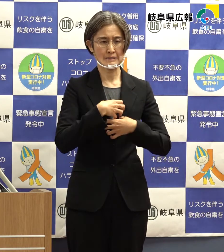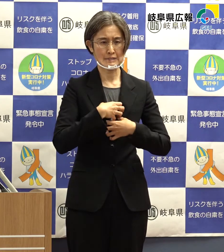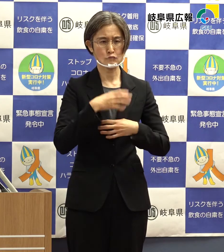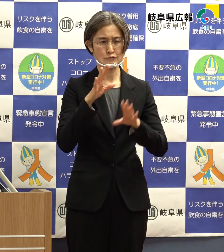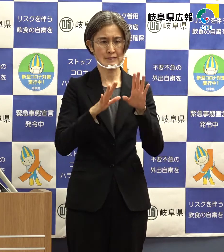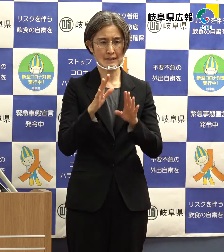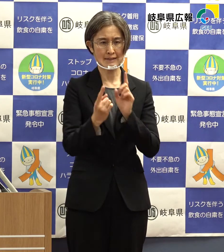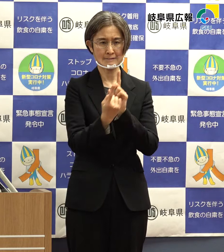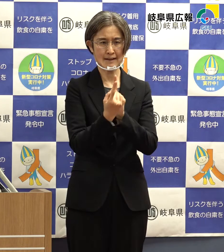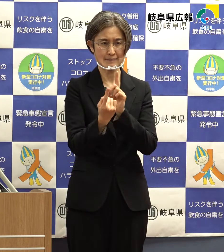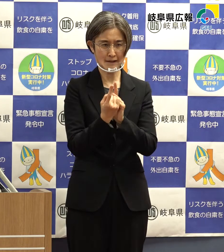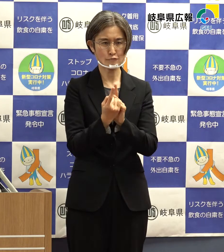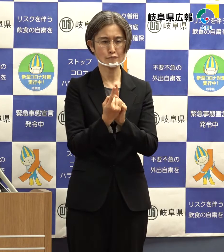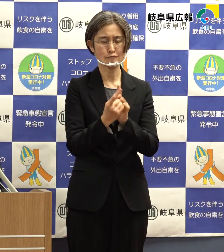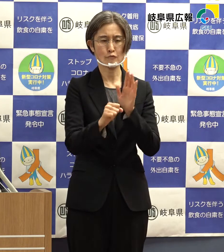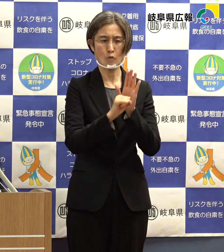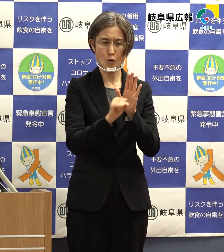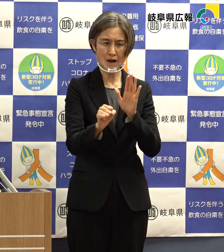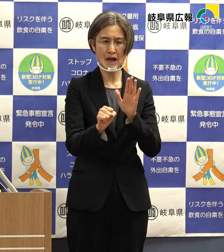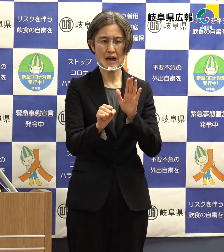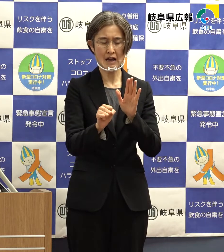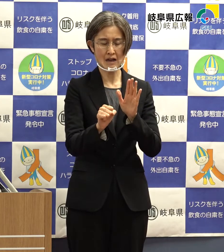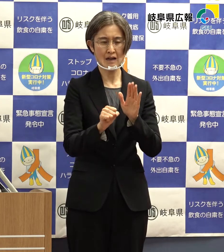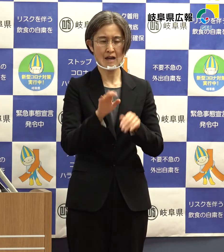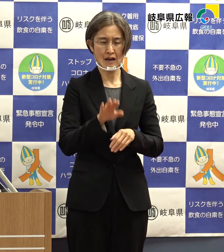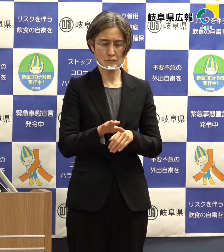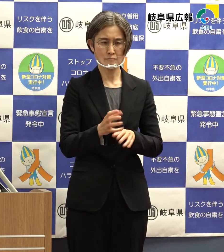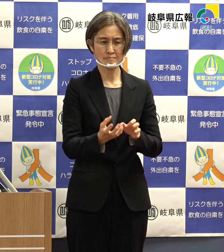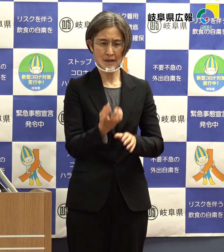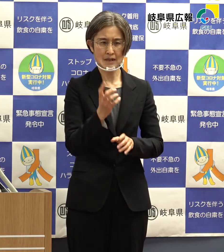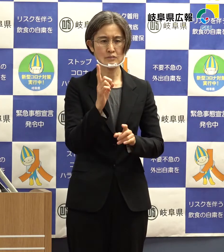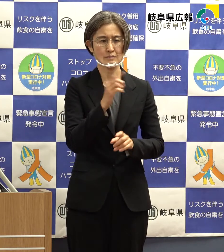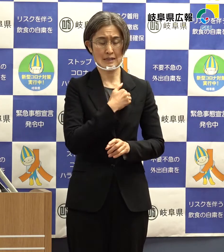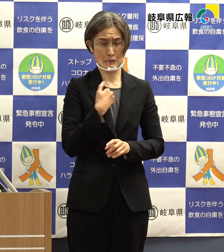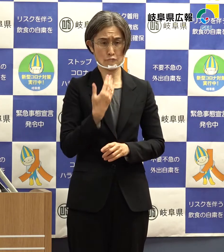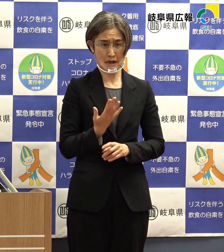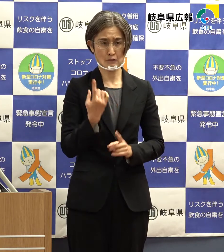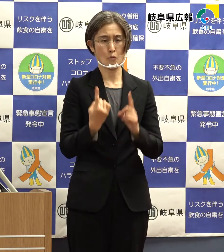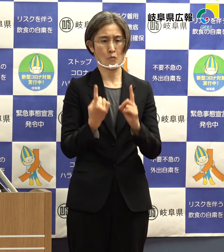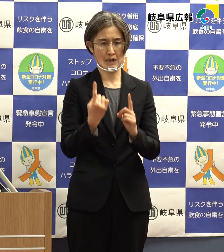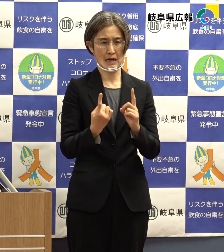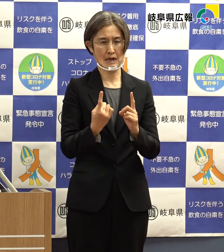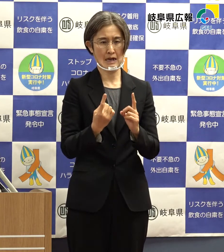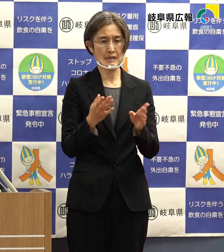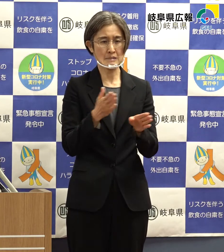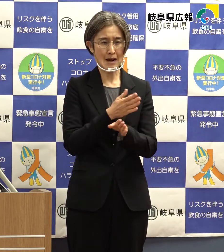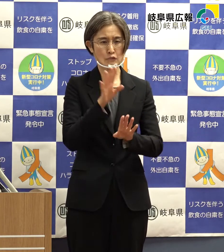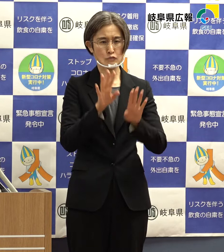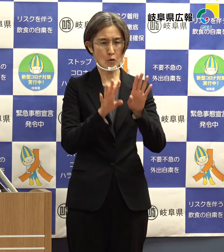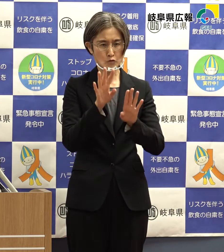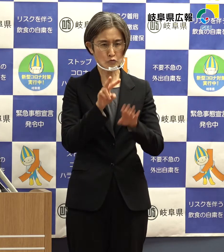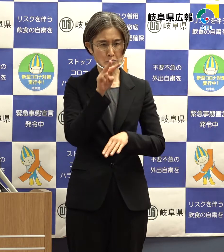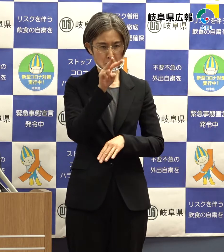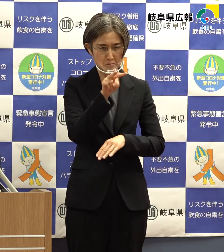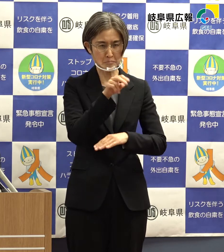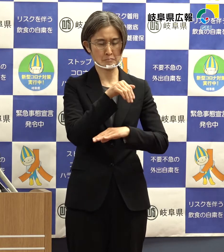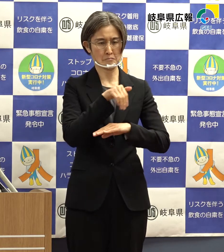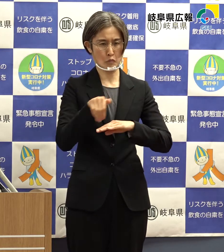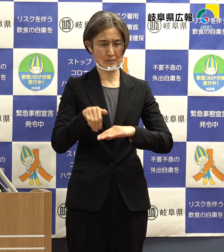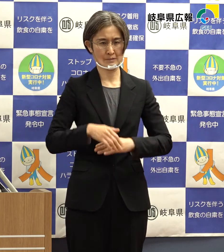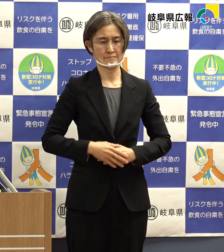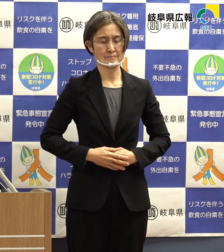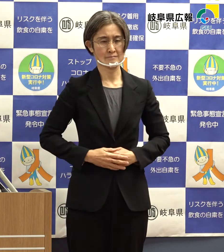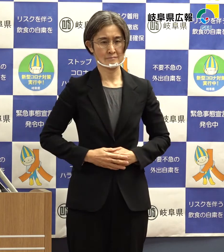どうそれに重なってくるかどうか、まあ、もうしばらく数字を見てみたいというふうに思っております